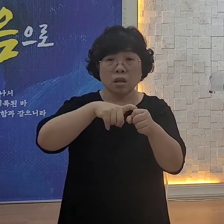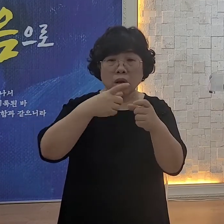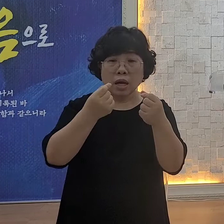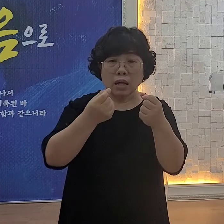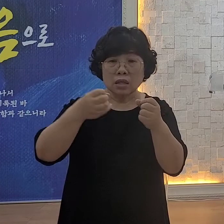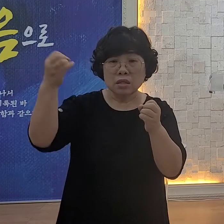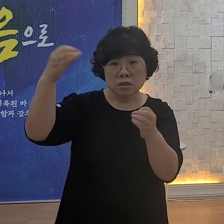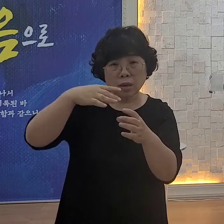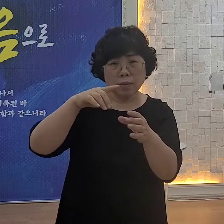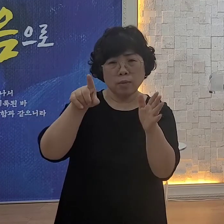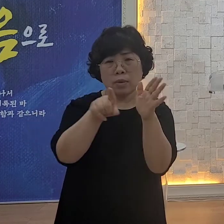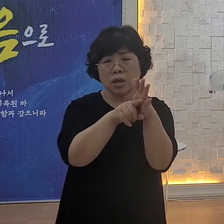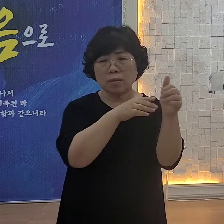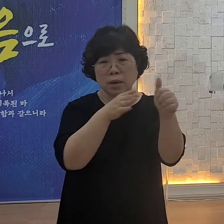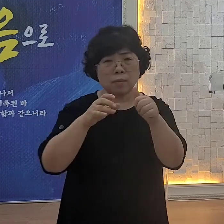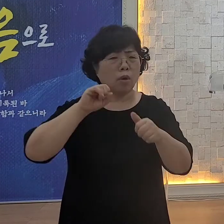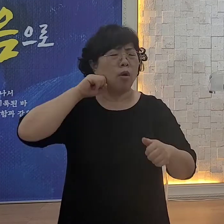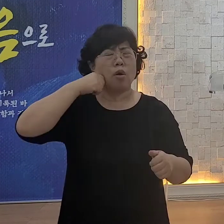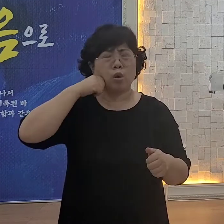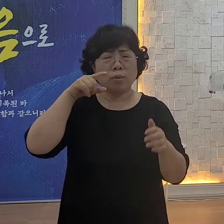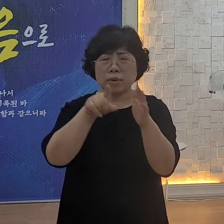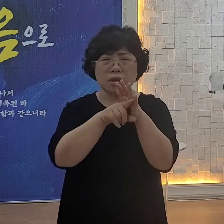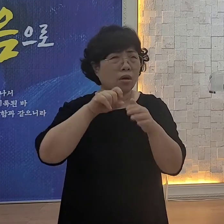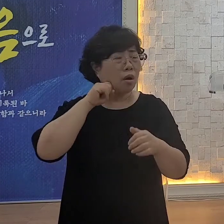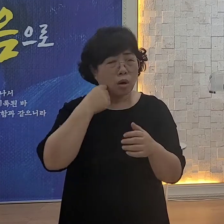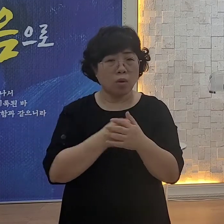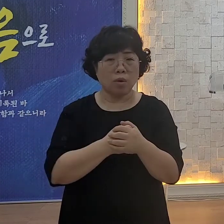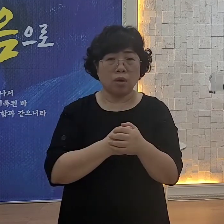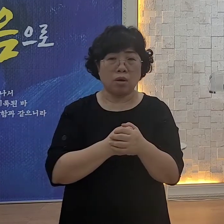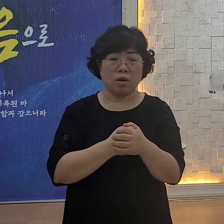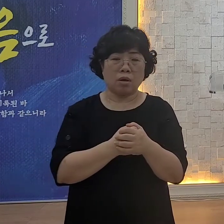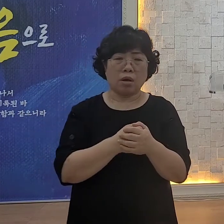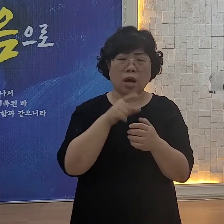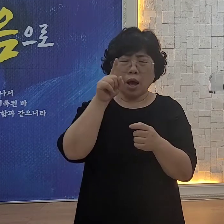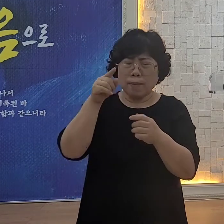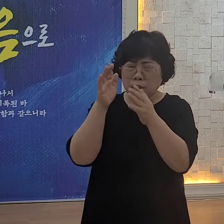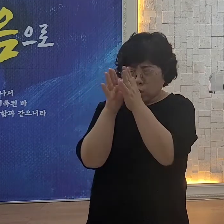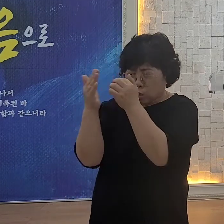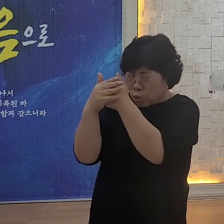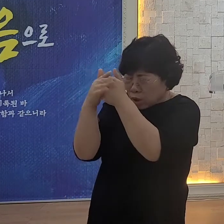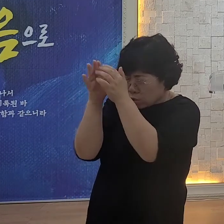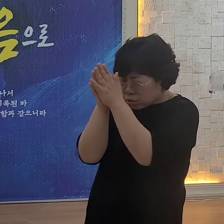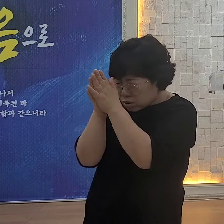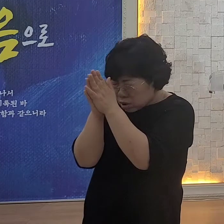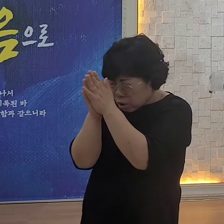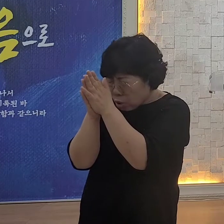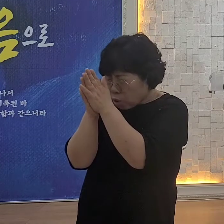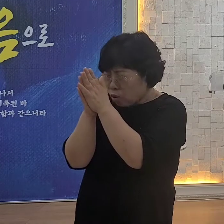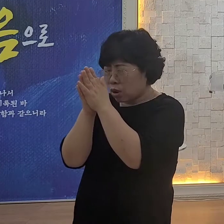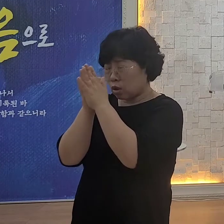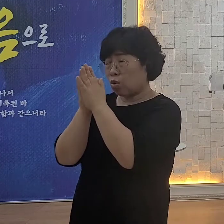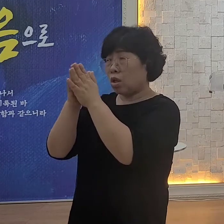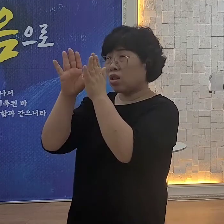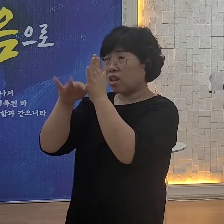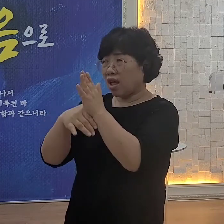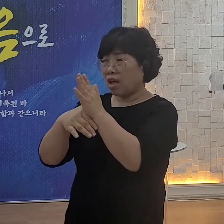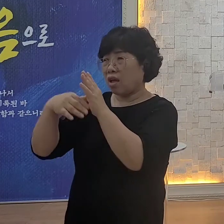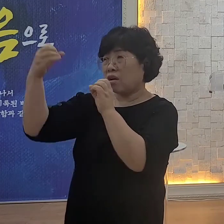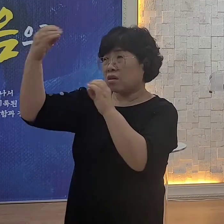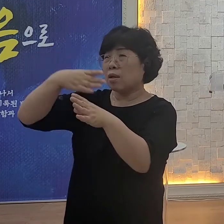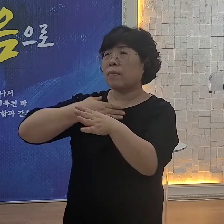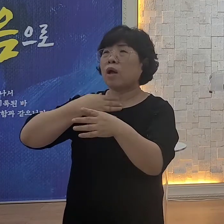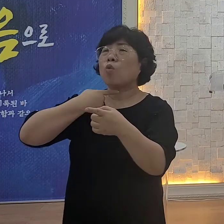어려운 일이죠. 주님 이번 한 번만 살려주신다면 내가 주를 위해서 정말 그동안 못했던 건 내가